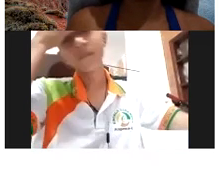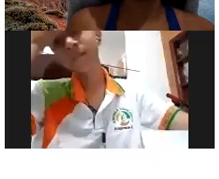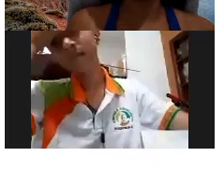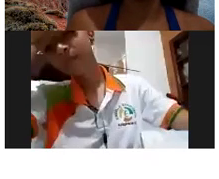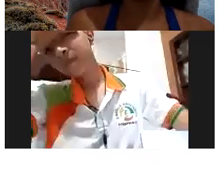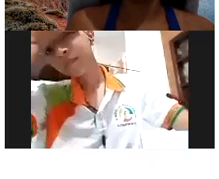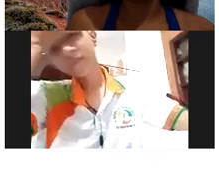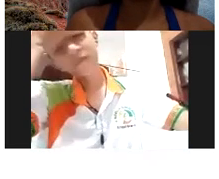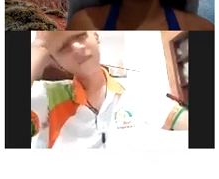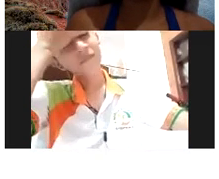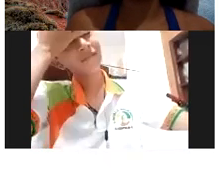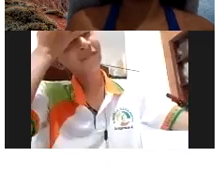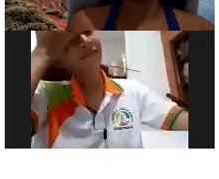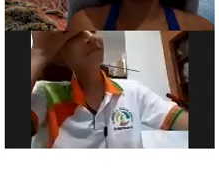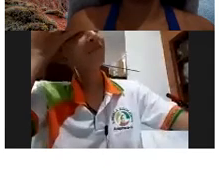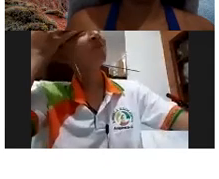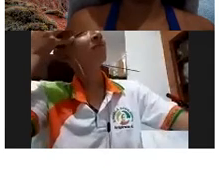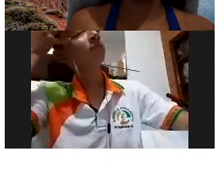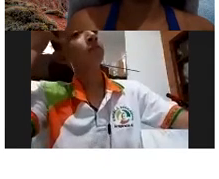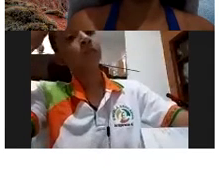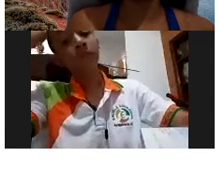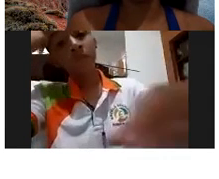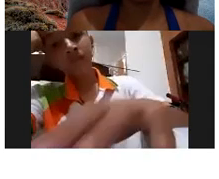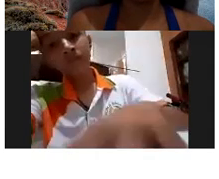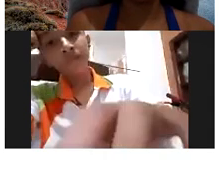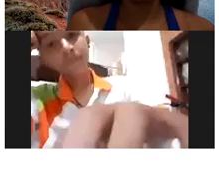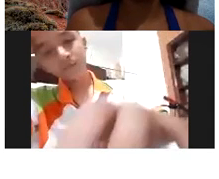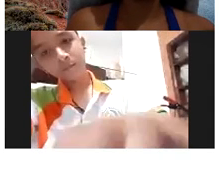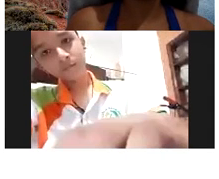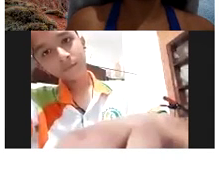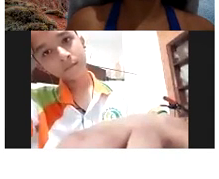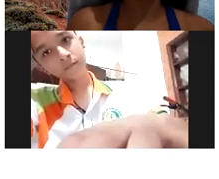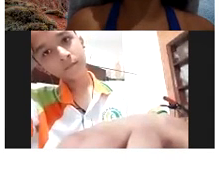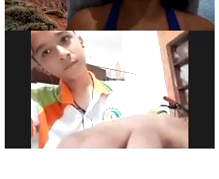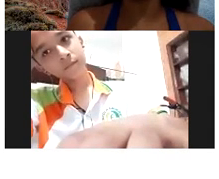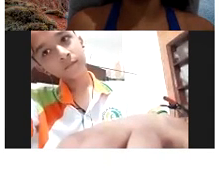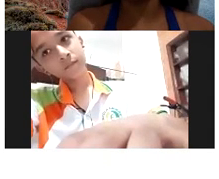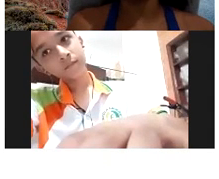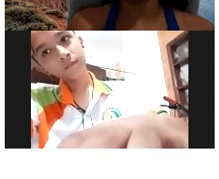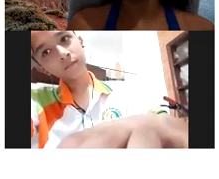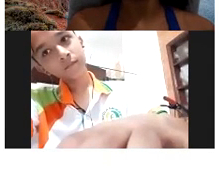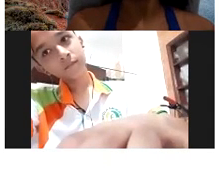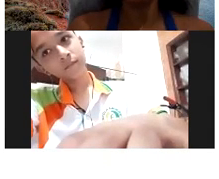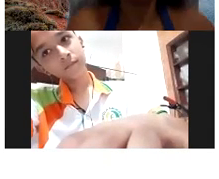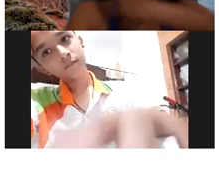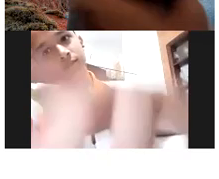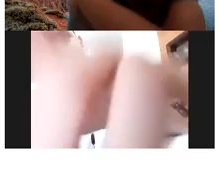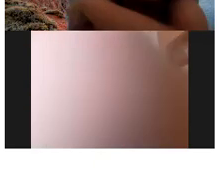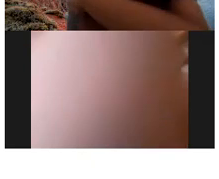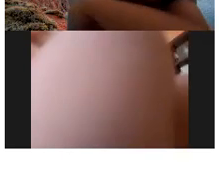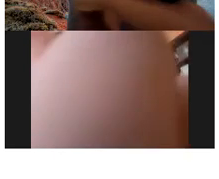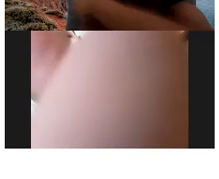aí depois ficou Natanael com Noah e Agnes com Cláudia O